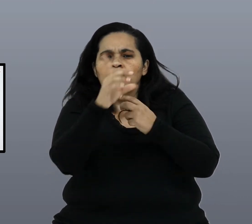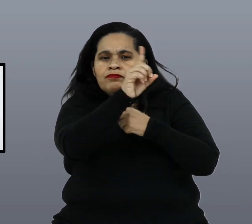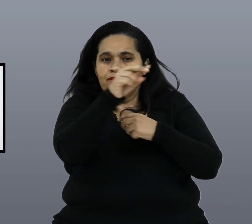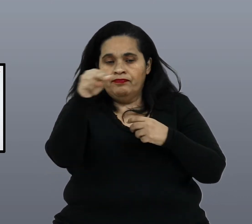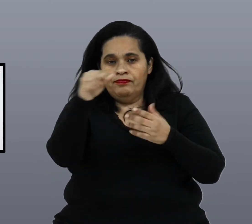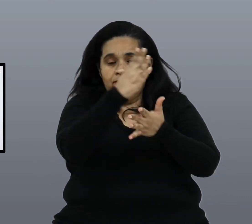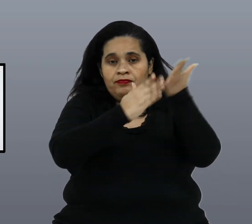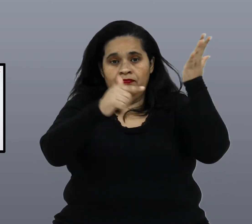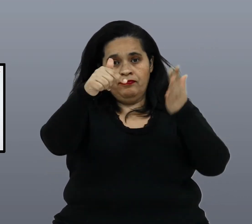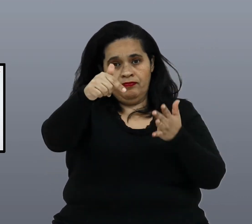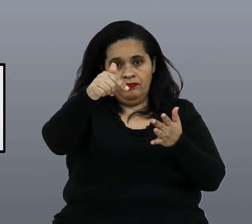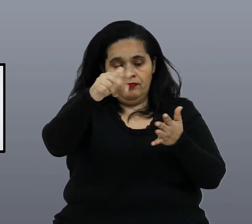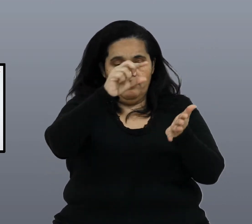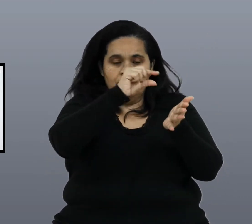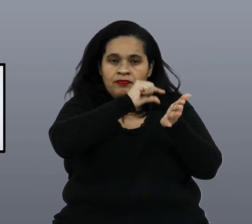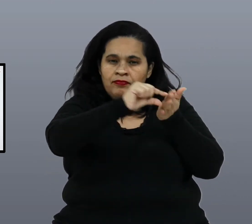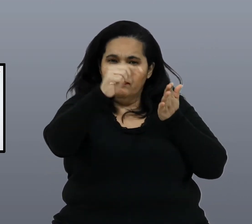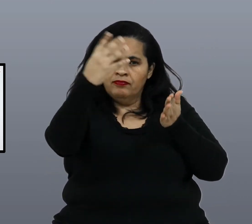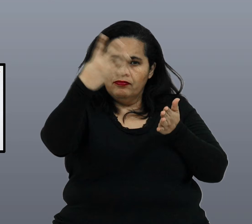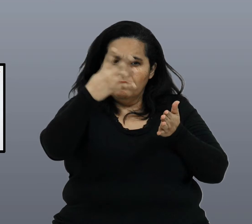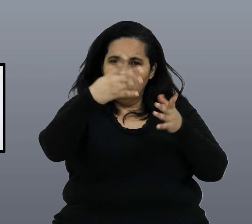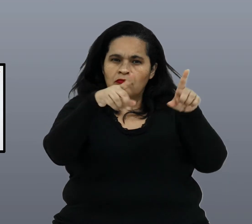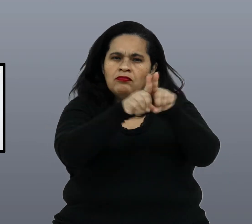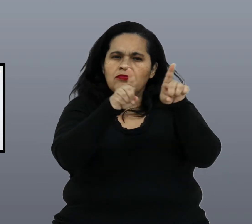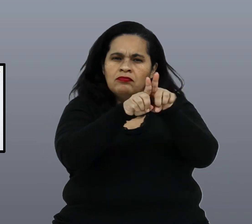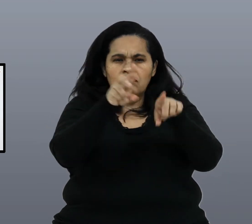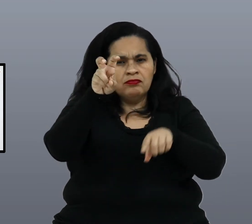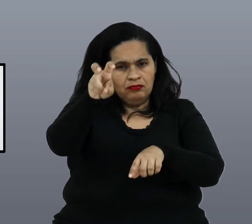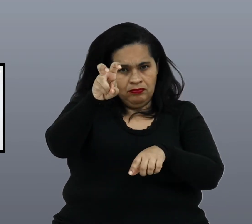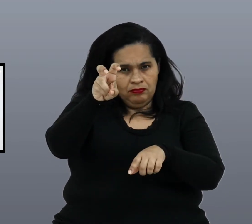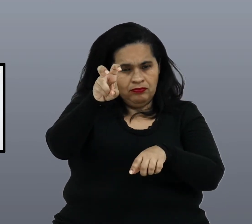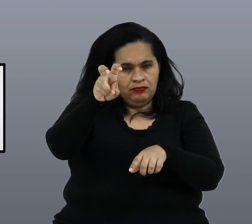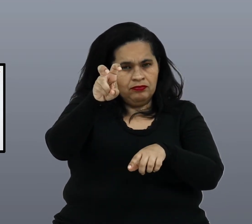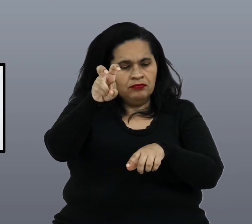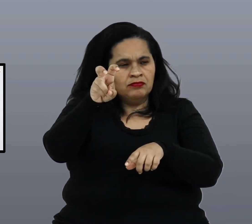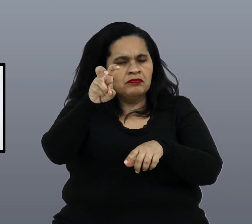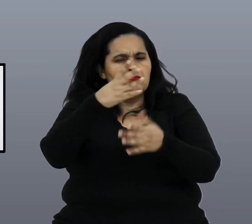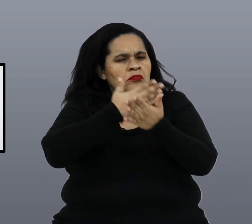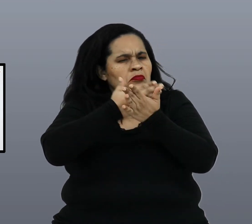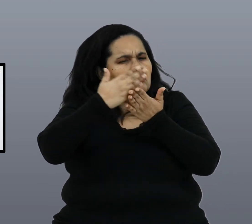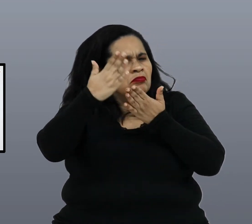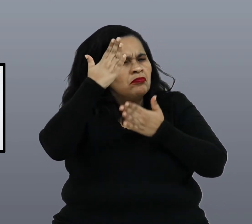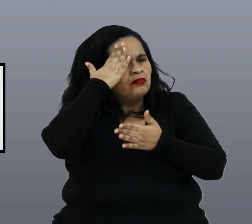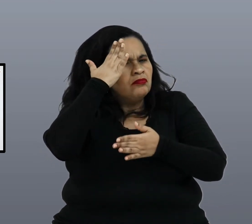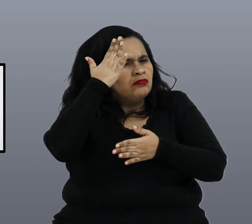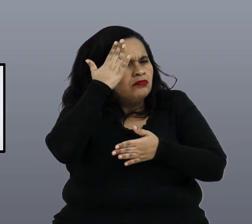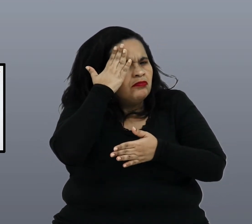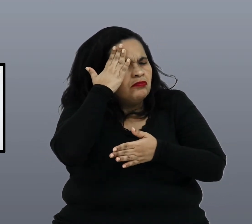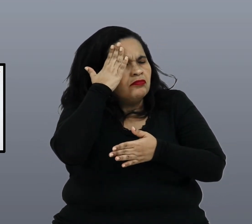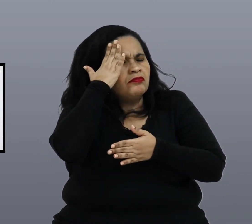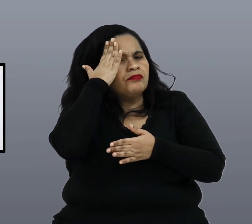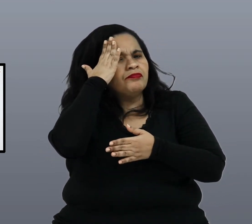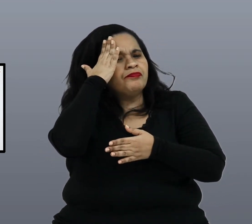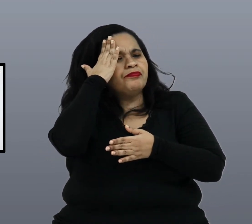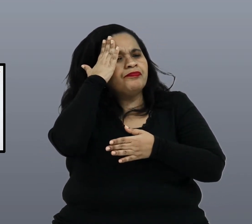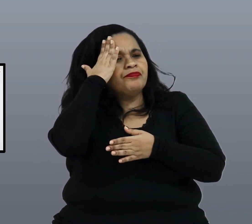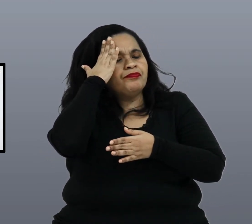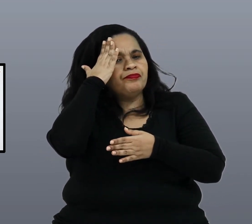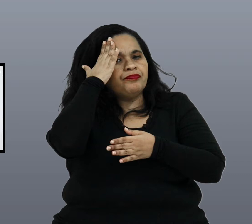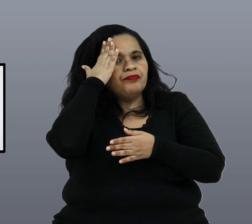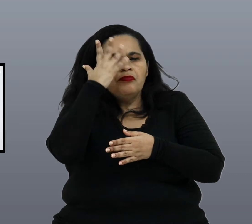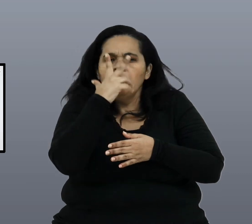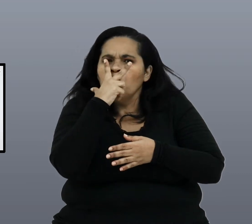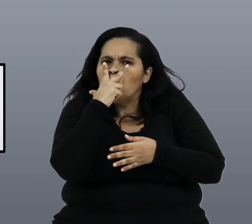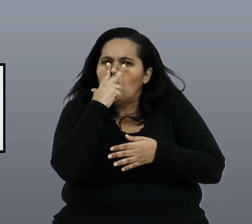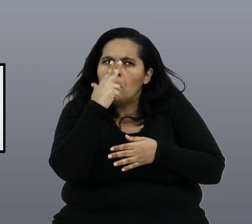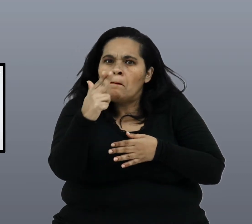e versículo 4 e 5, nós vamos entender aqui o seguinte: o primeiro parecia um leão,